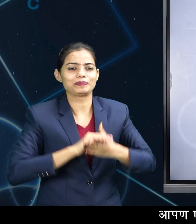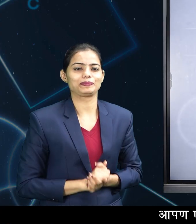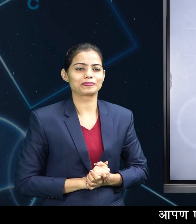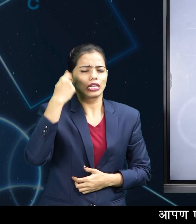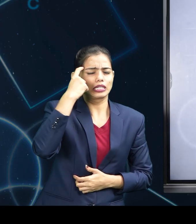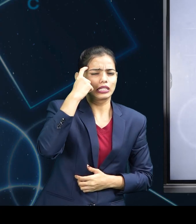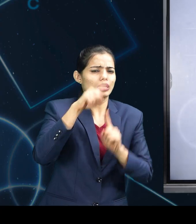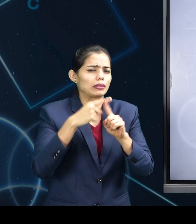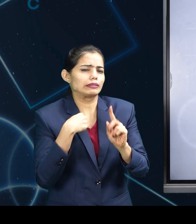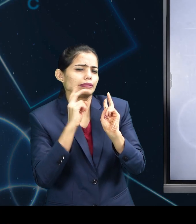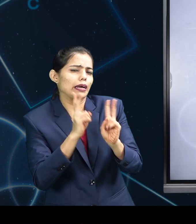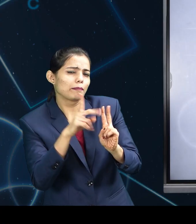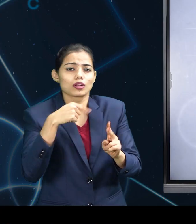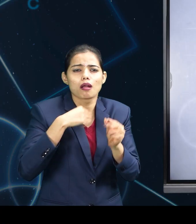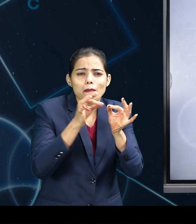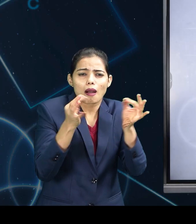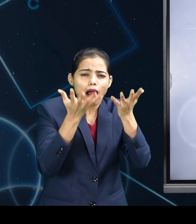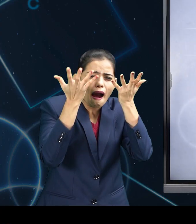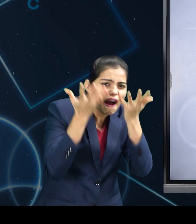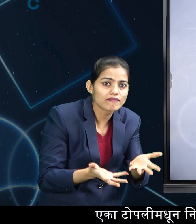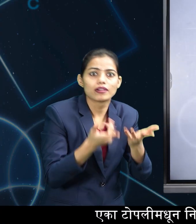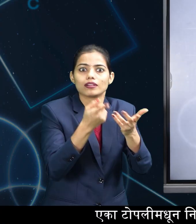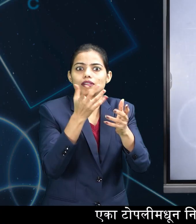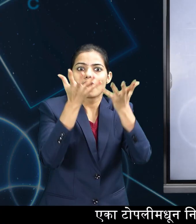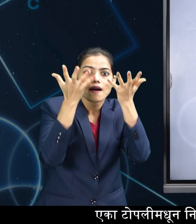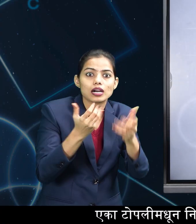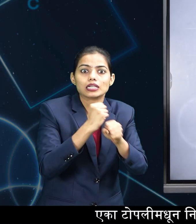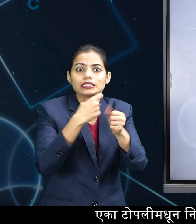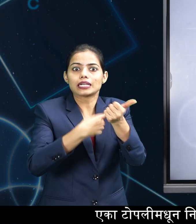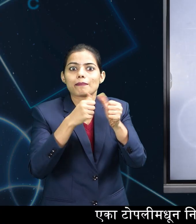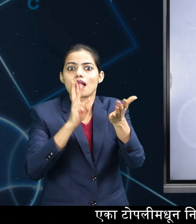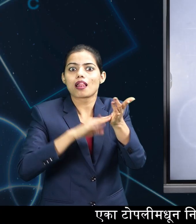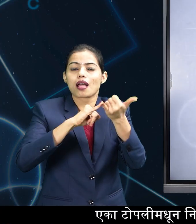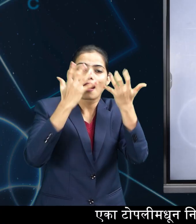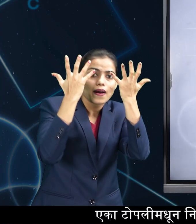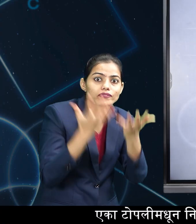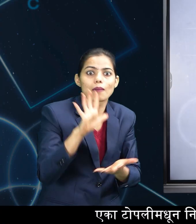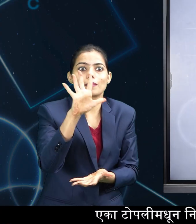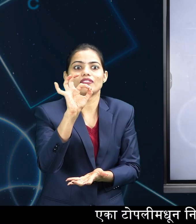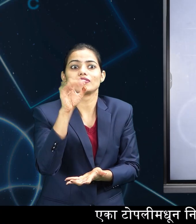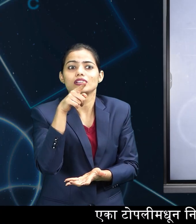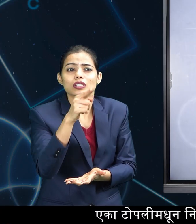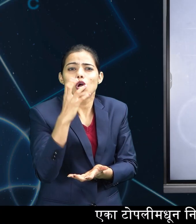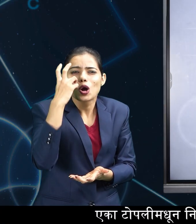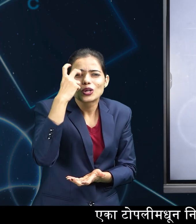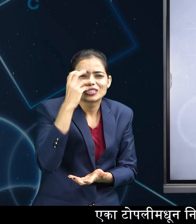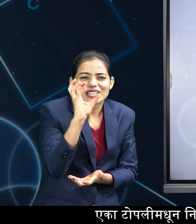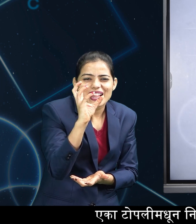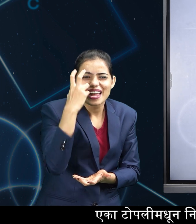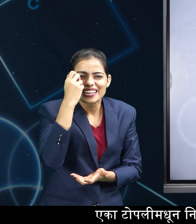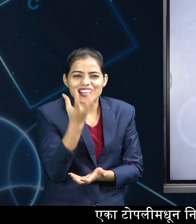घेऊ. उदाहरण खालीलप्रमाणे. एका टोपलीमधून निवडलेल्या 50 संत्र्यांचे वजन